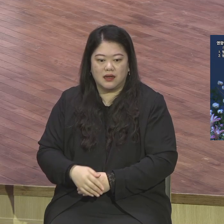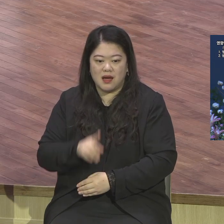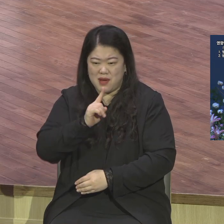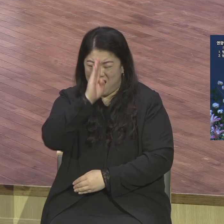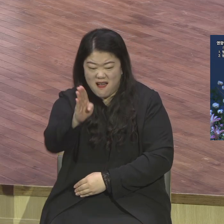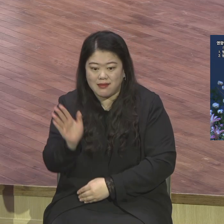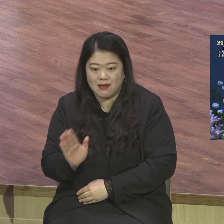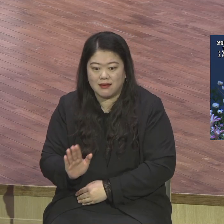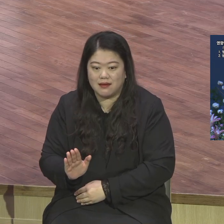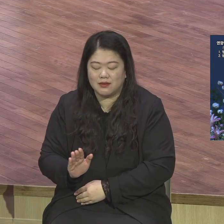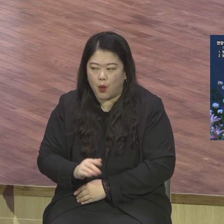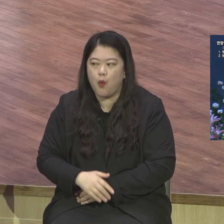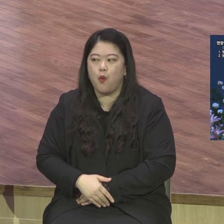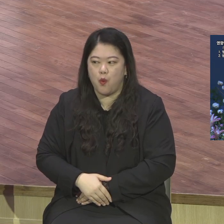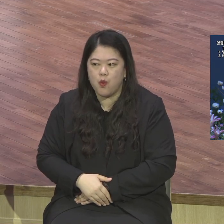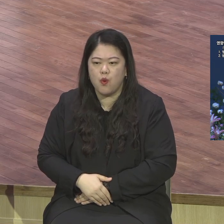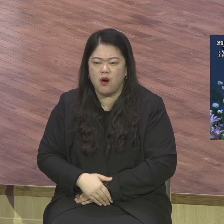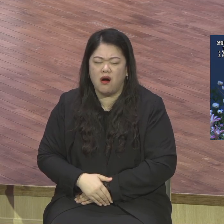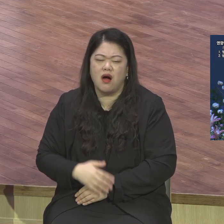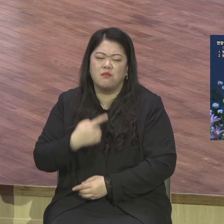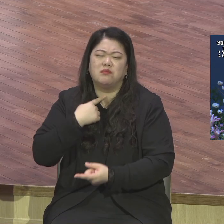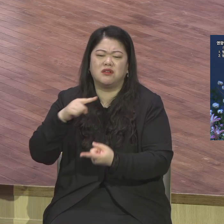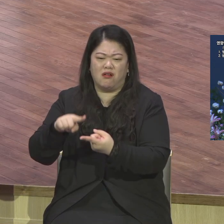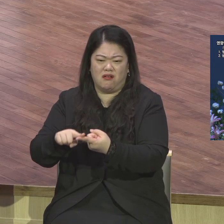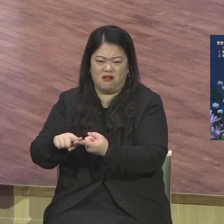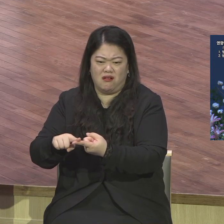그래서 제가 좋아합니다.